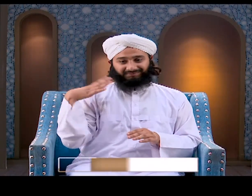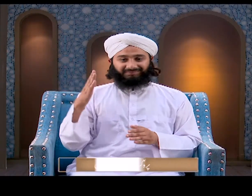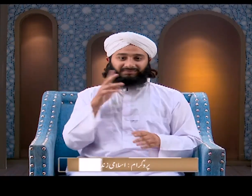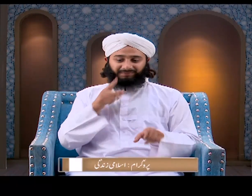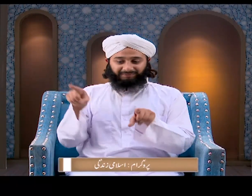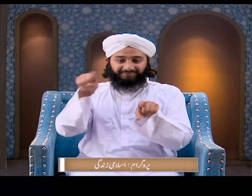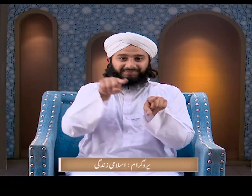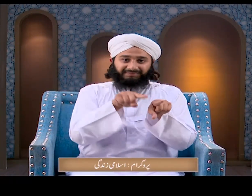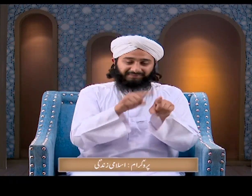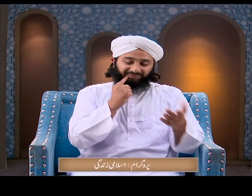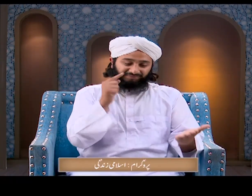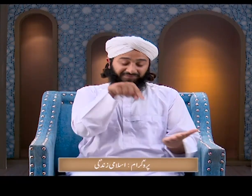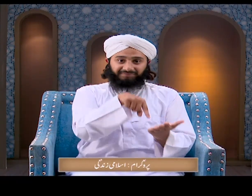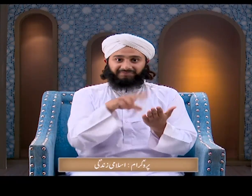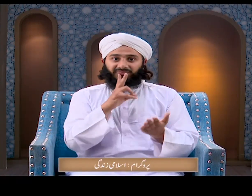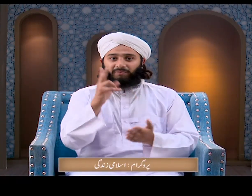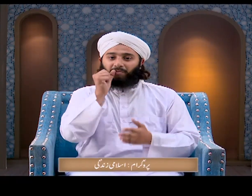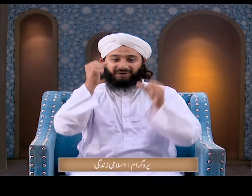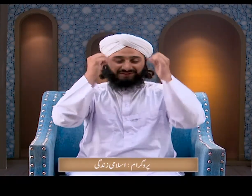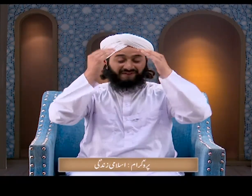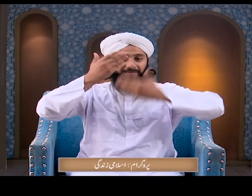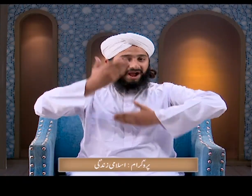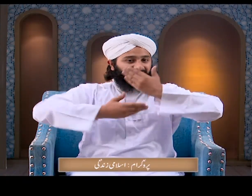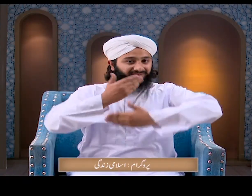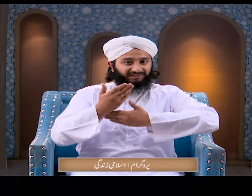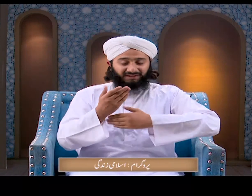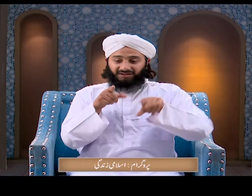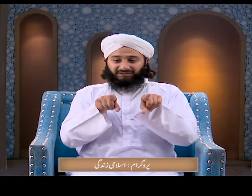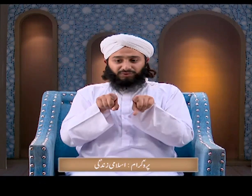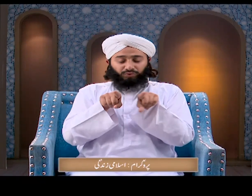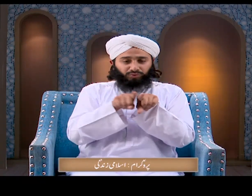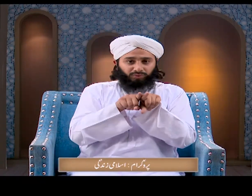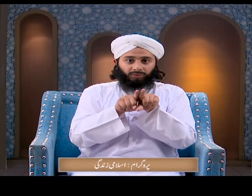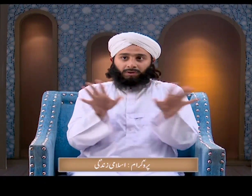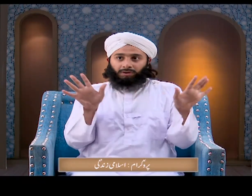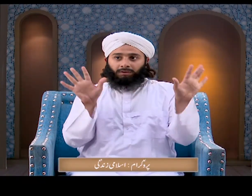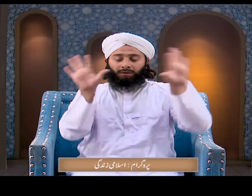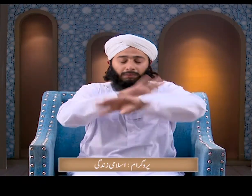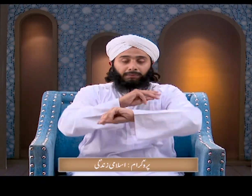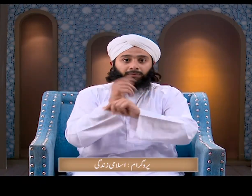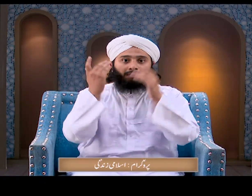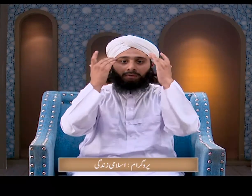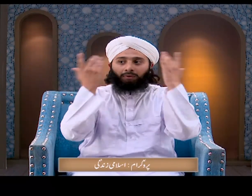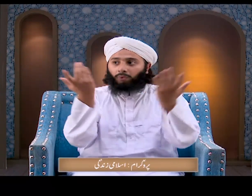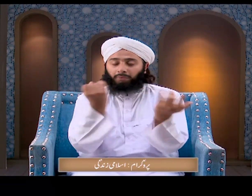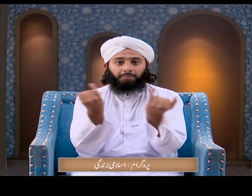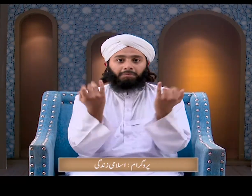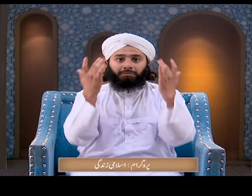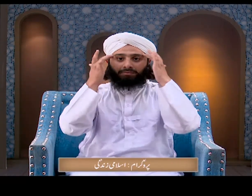ہے۔ پیارے آقا صلی اللہ علیہ وسلم نے فرمایا، جیسے تم کسی گم شدہ شخص کے آ جانے سے خوش ہوتے ہو، ایسے ہی